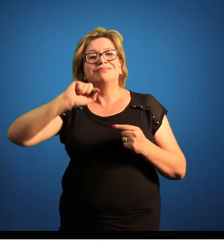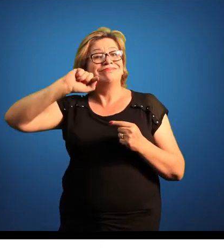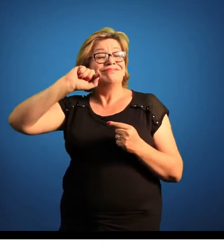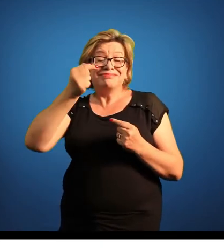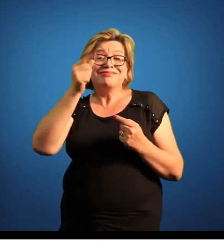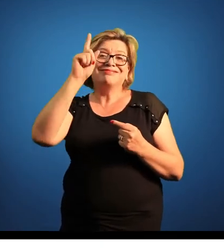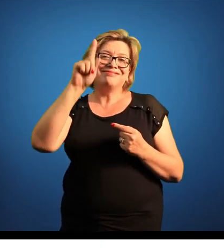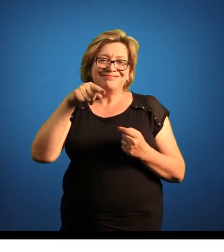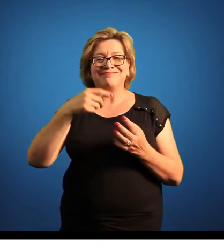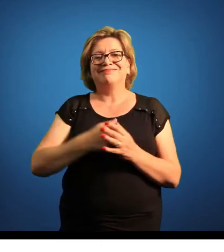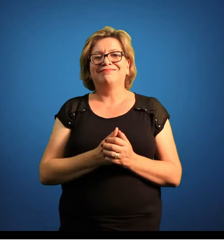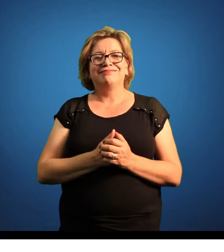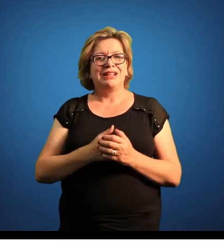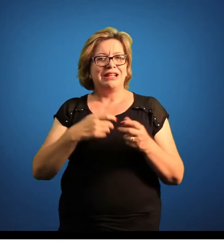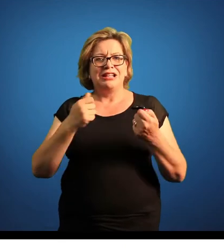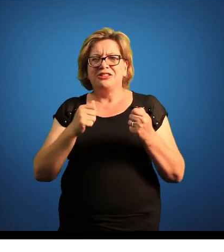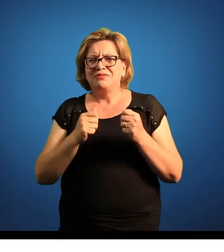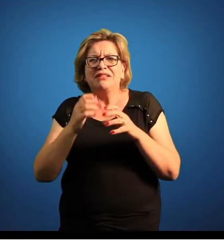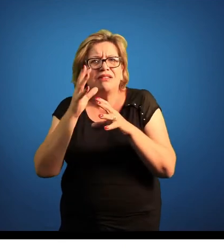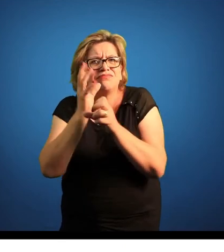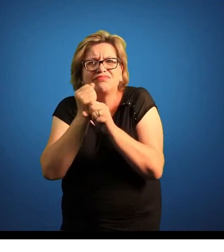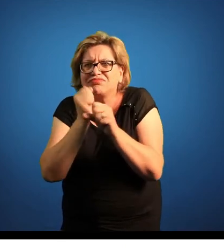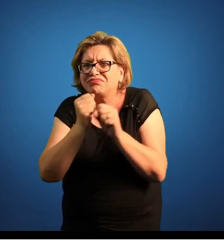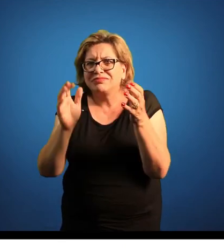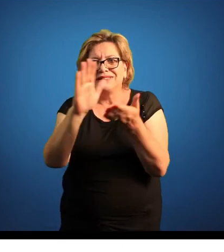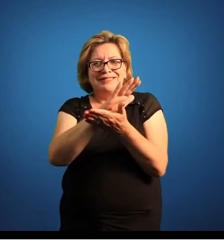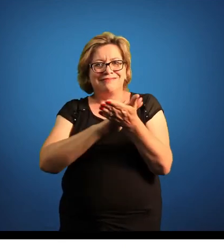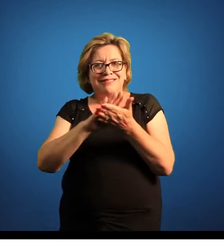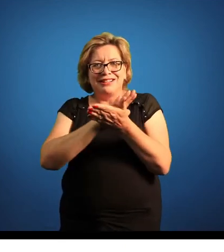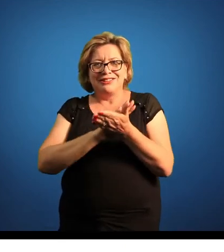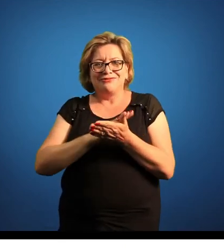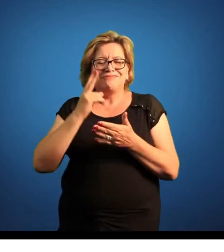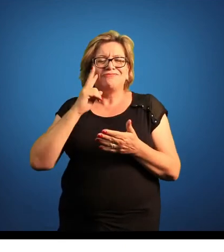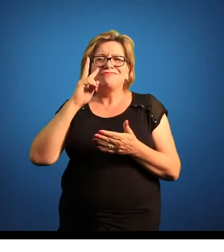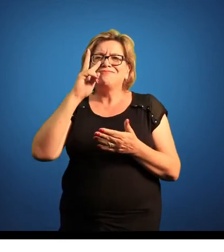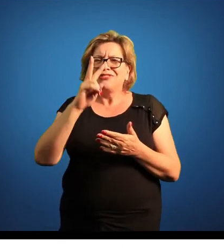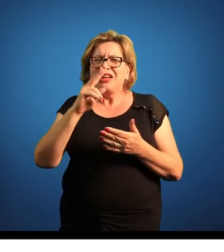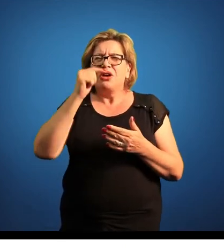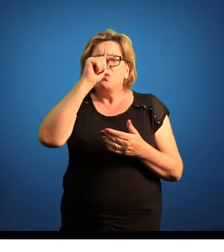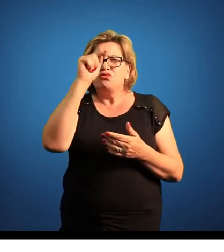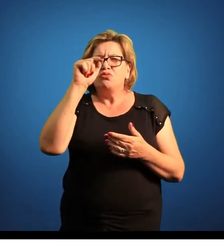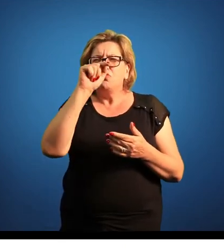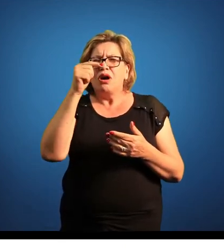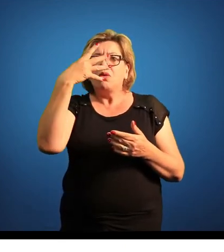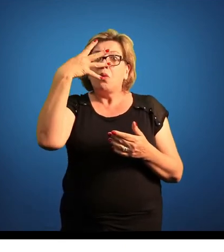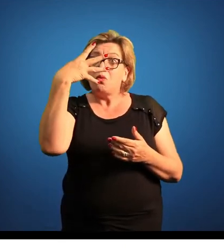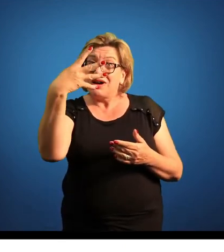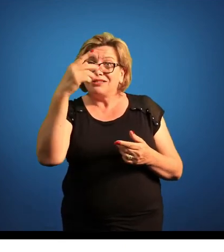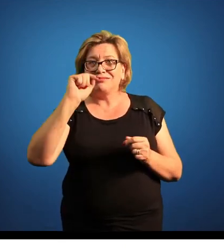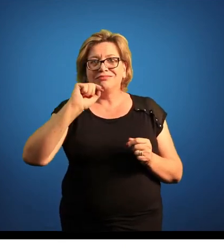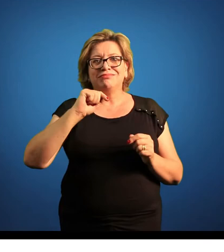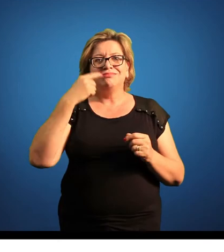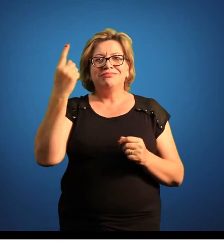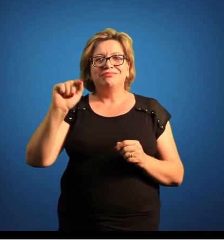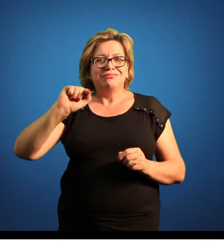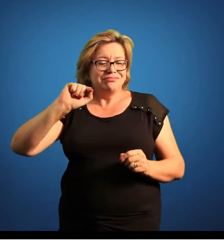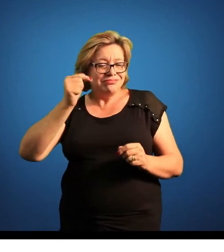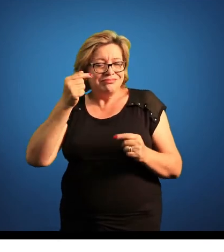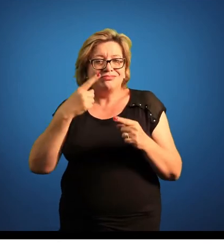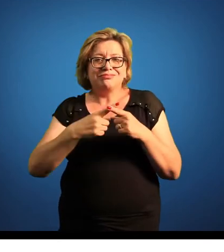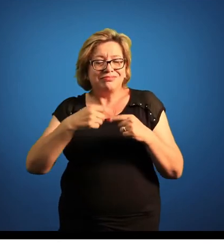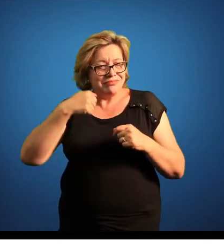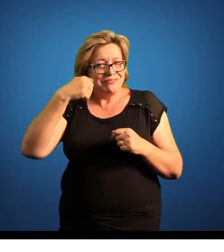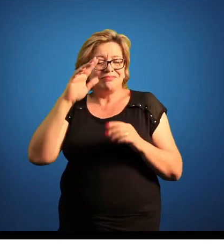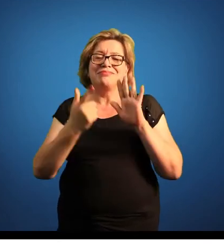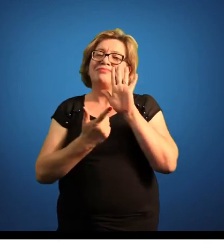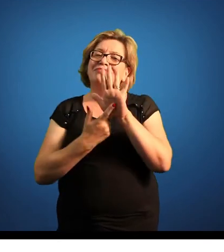R$ 1.000. Não precisa de ter cálculo algum para esse, né, exercícios desse nível, nada. É aquele que mais